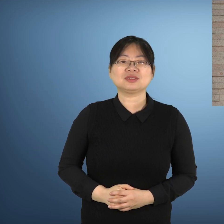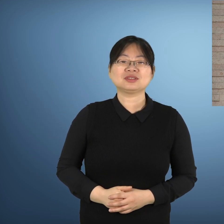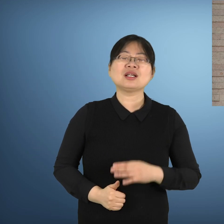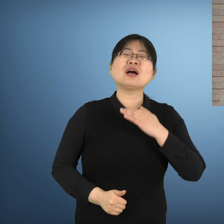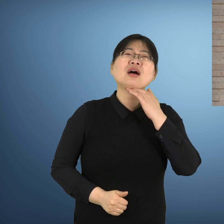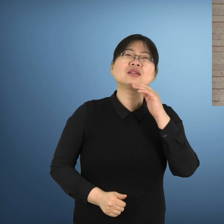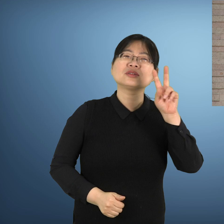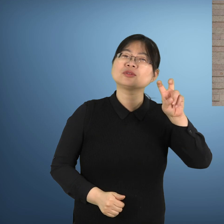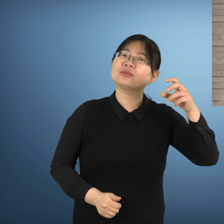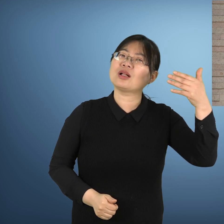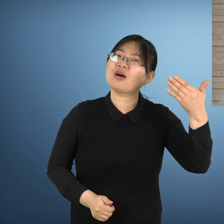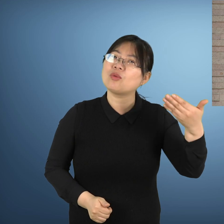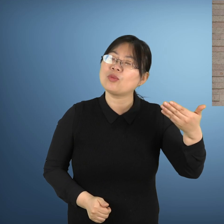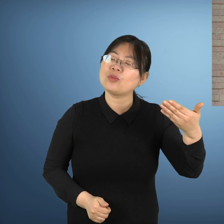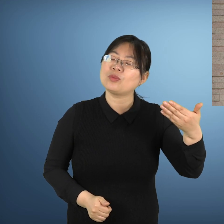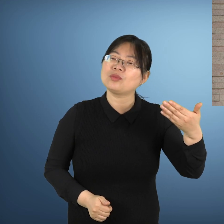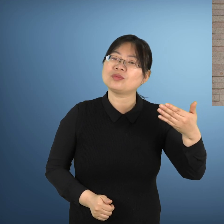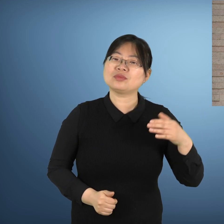29에